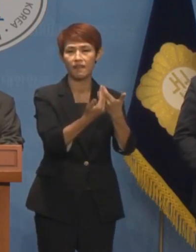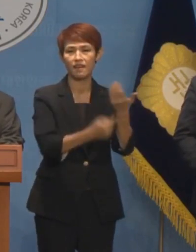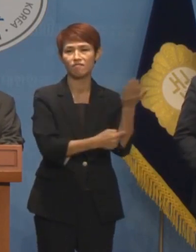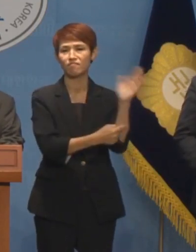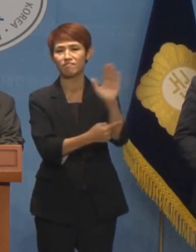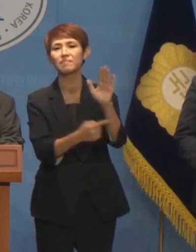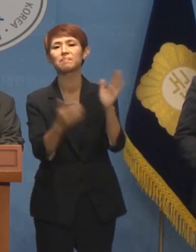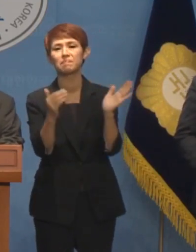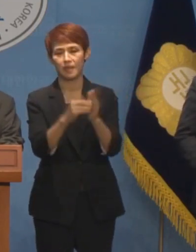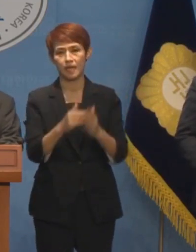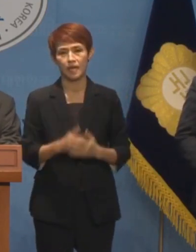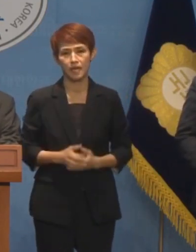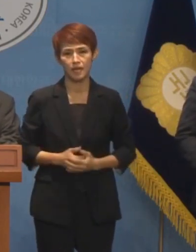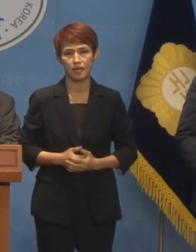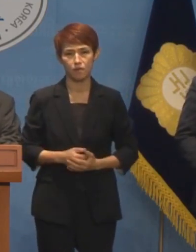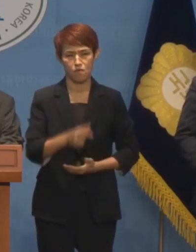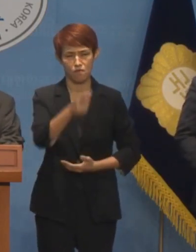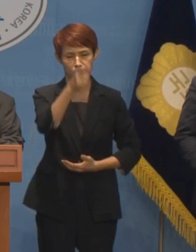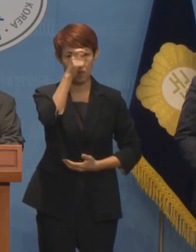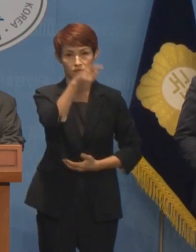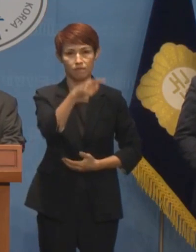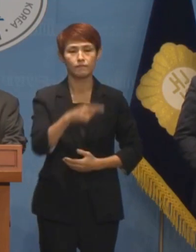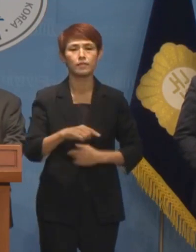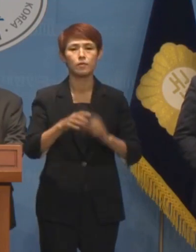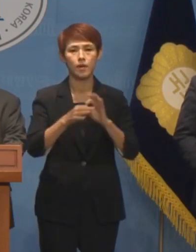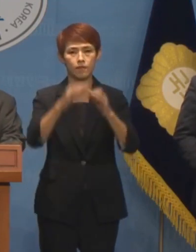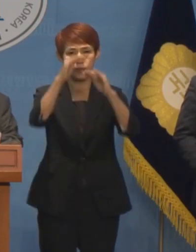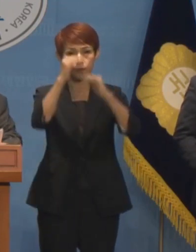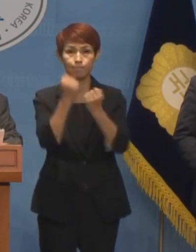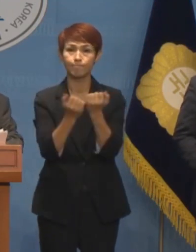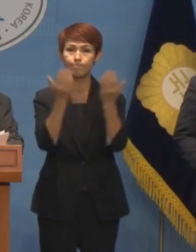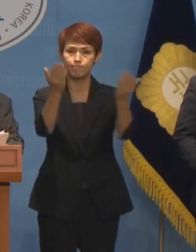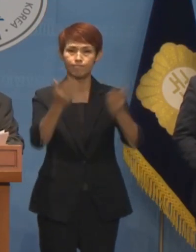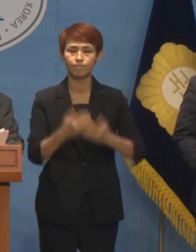억지 주장을 했습니다. 관련하여 기자회견하겠습니다.